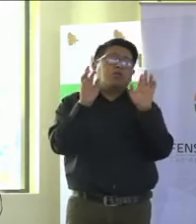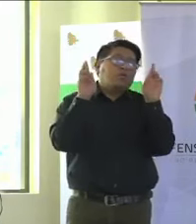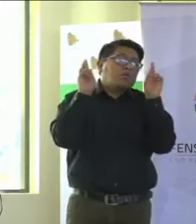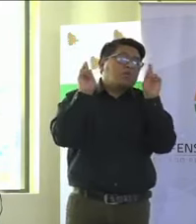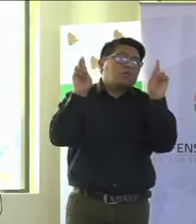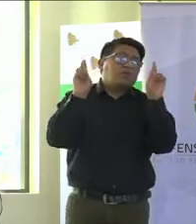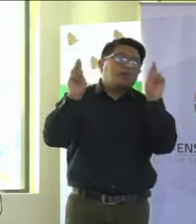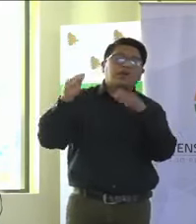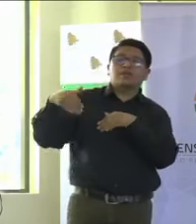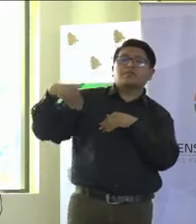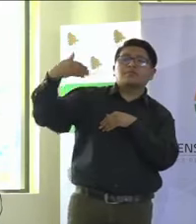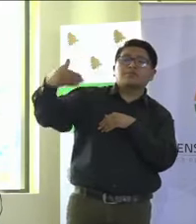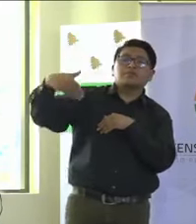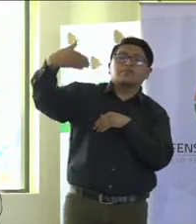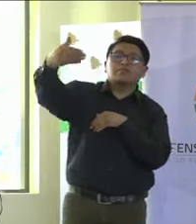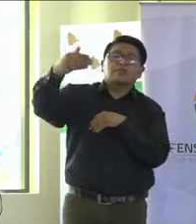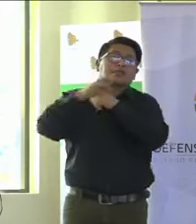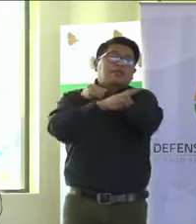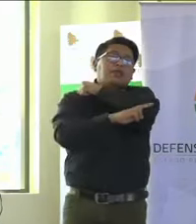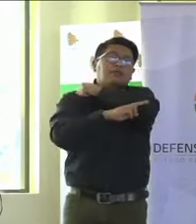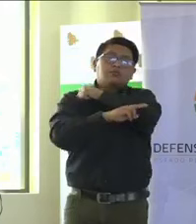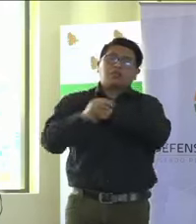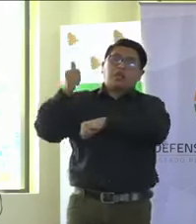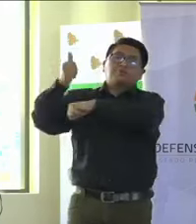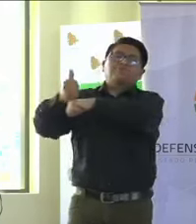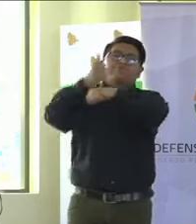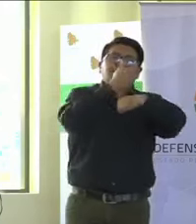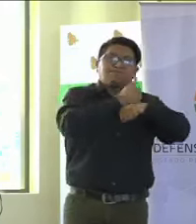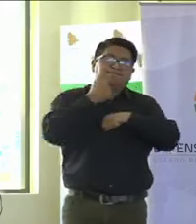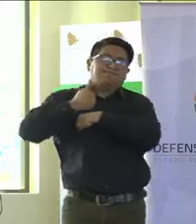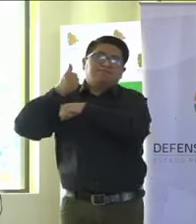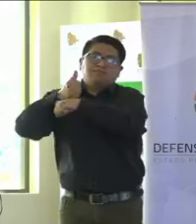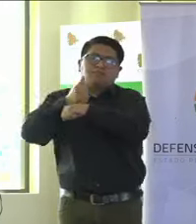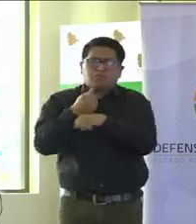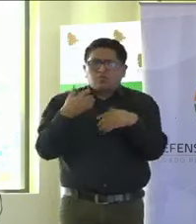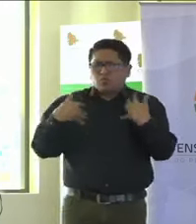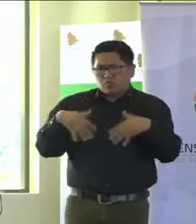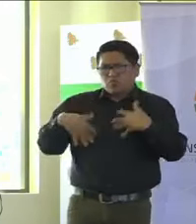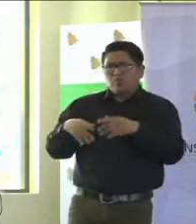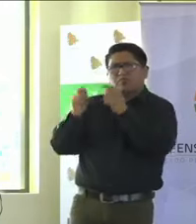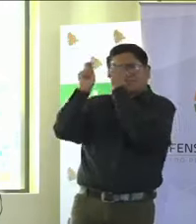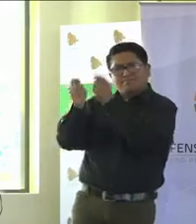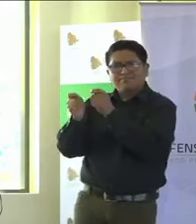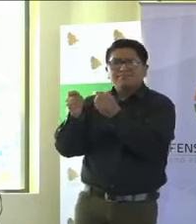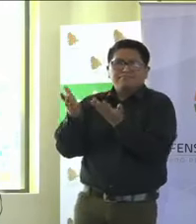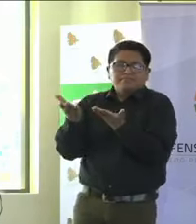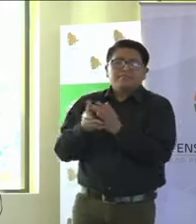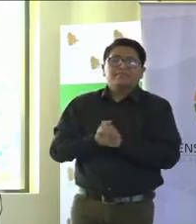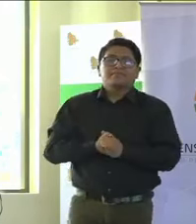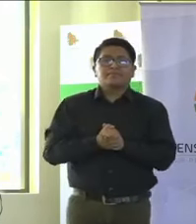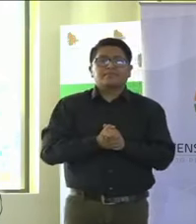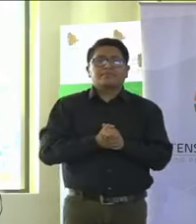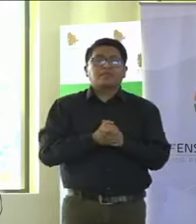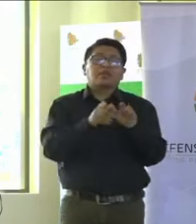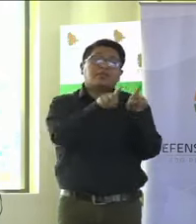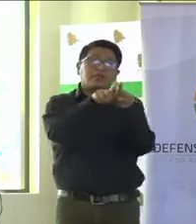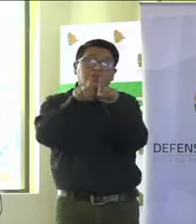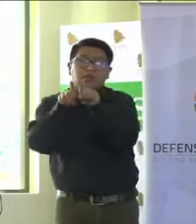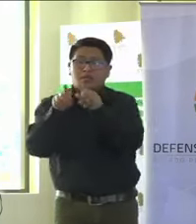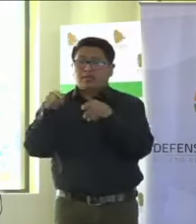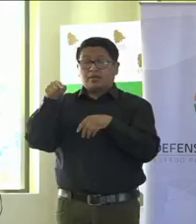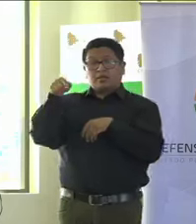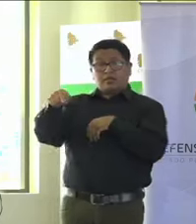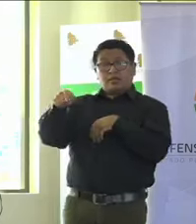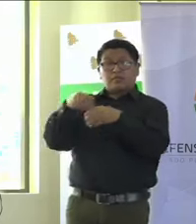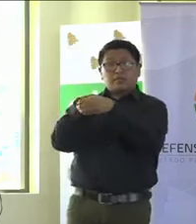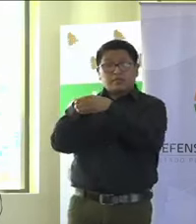una implementación nacional. Creemos que hay que resaltarlo. También resaltar que la defensora del paciente